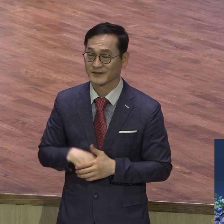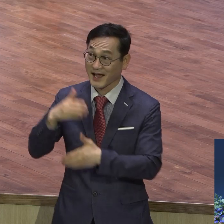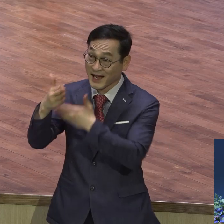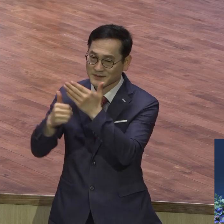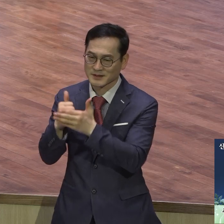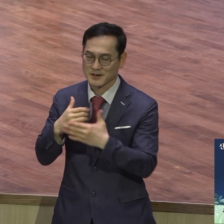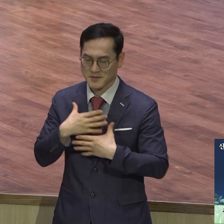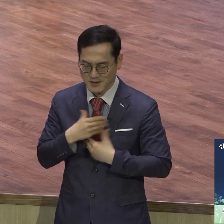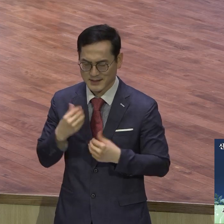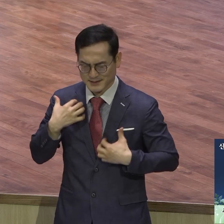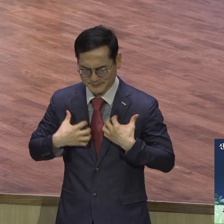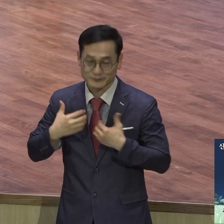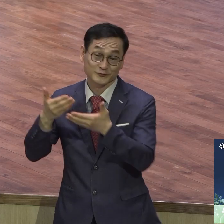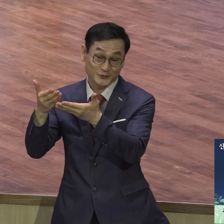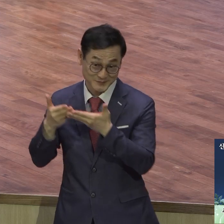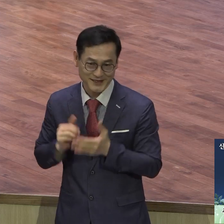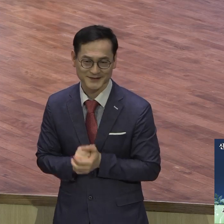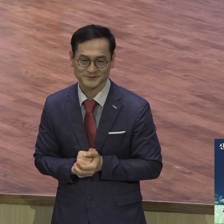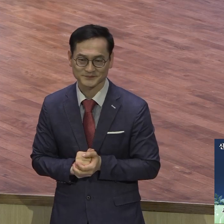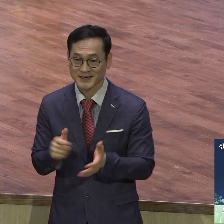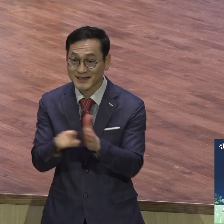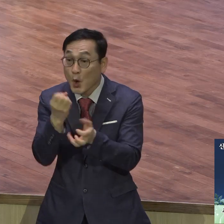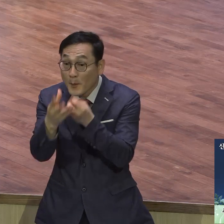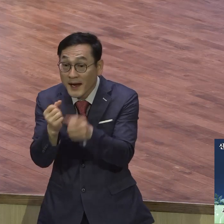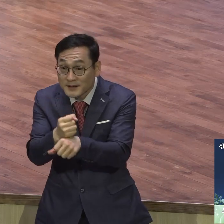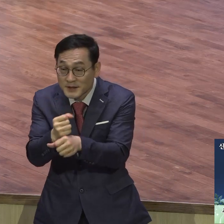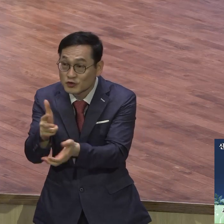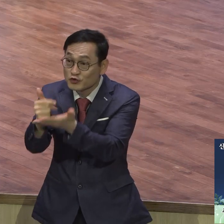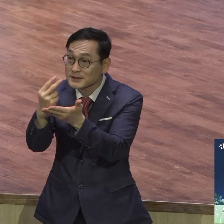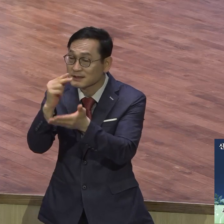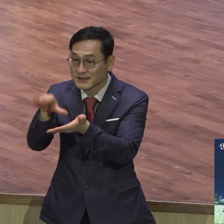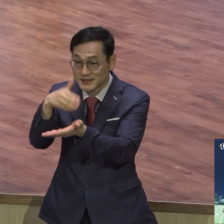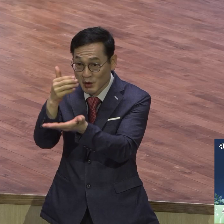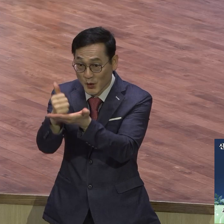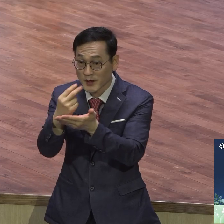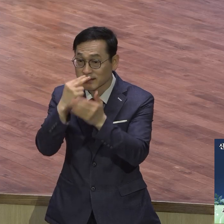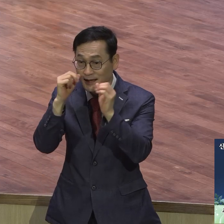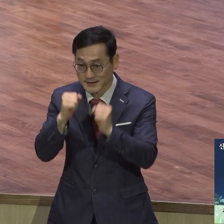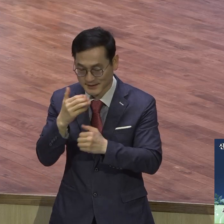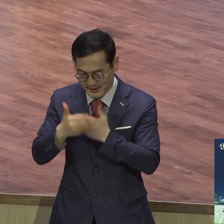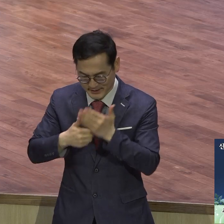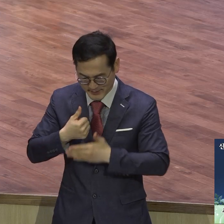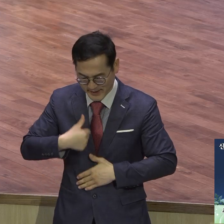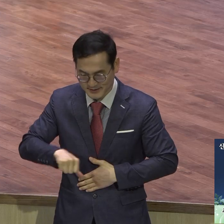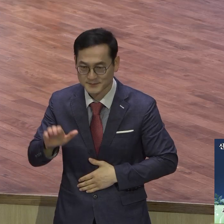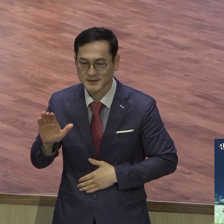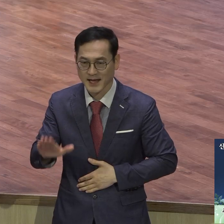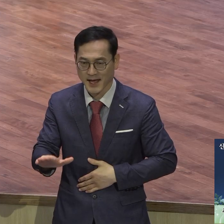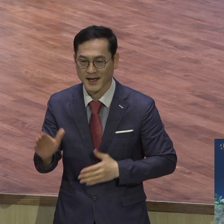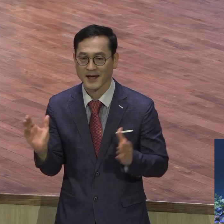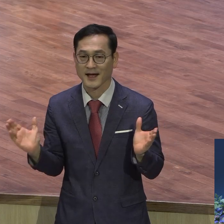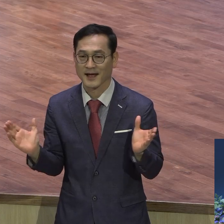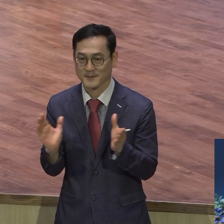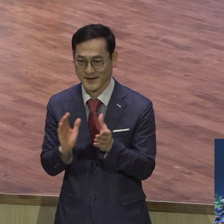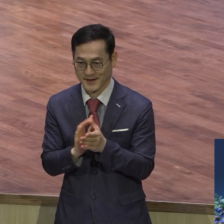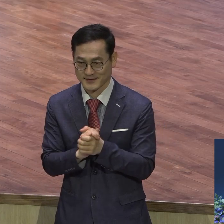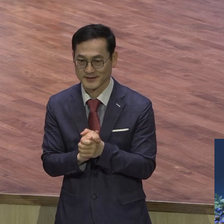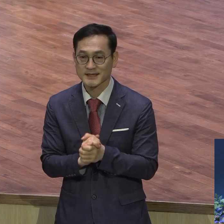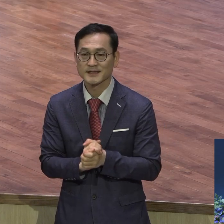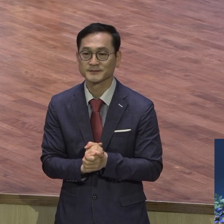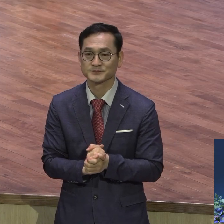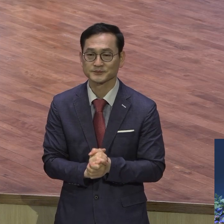신앙고백합니다. 주는 그리스도시오. 살아계신 하나님의 아들이십니다. 아멘. 우리